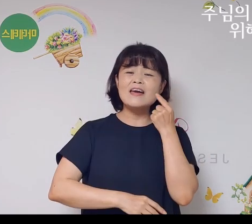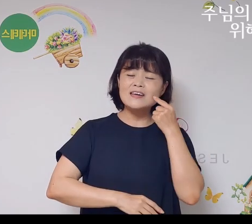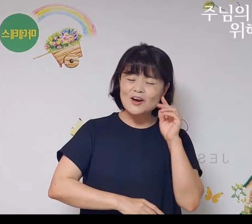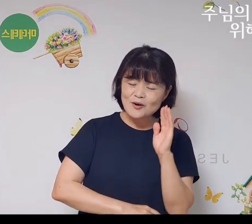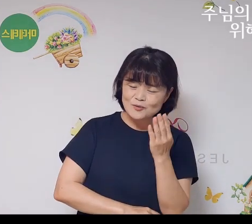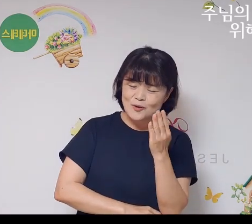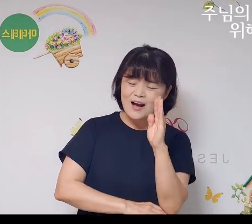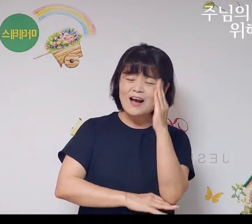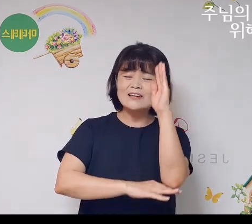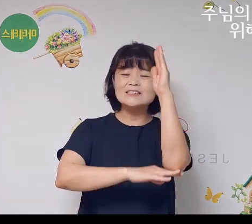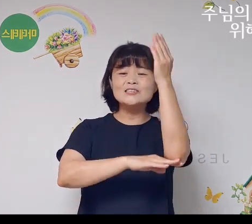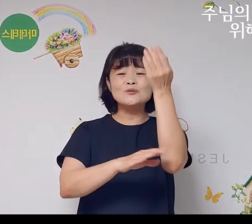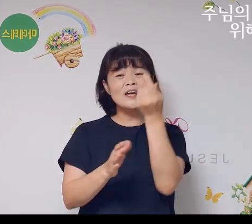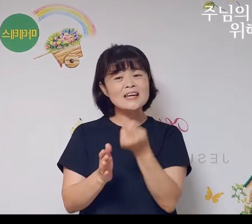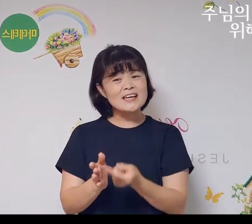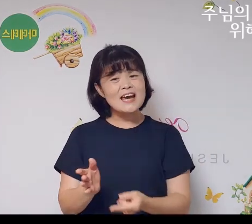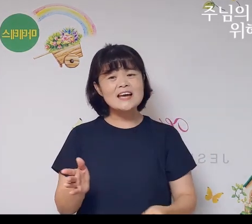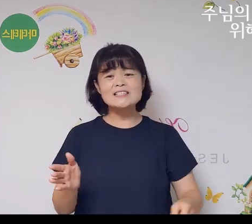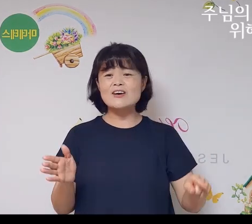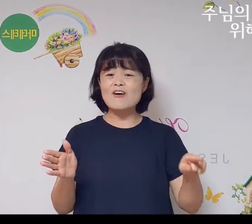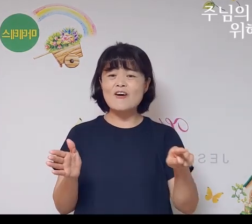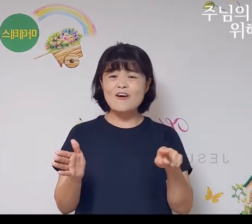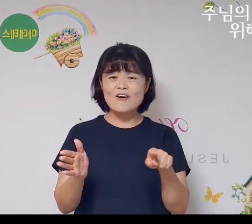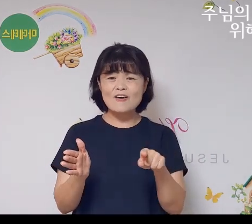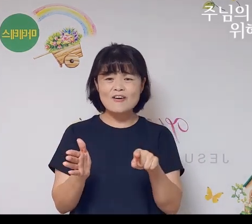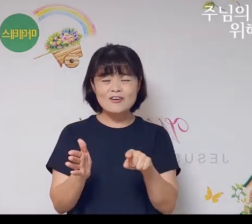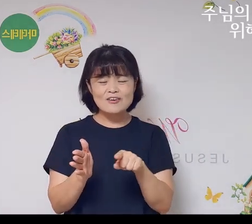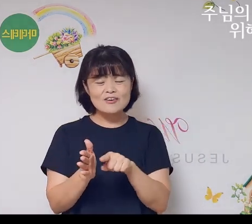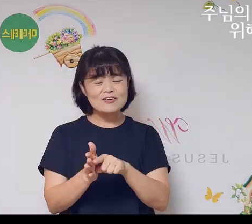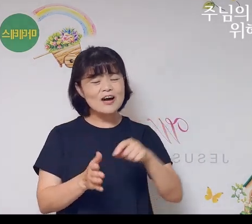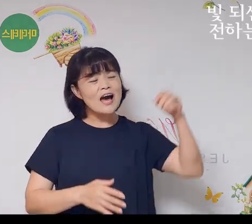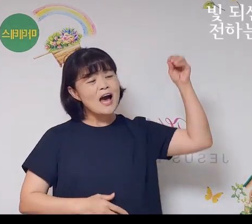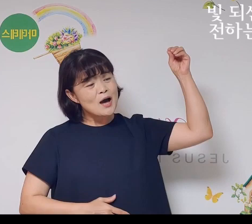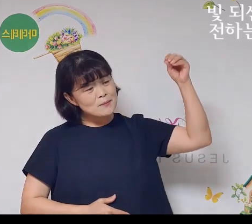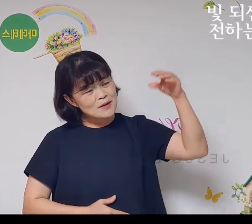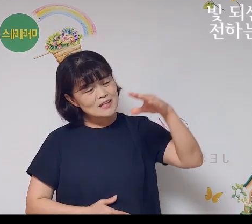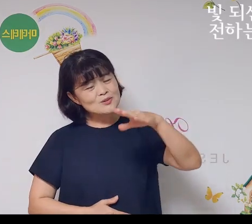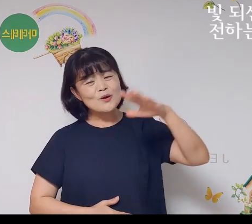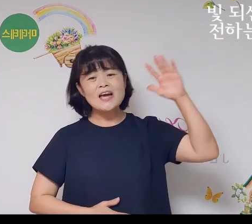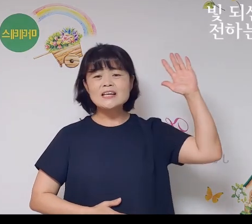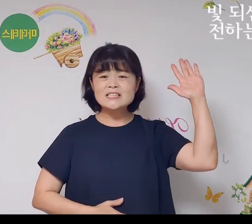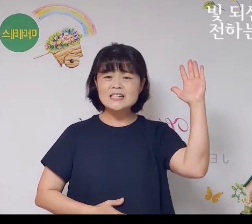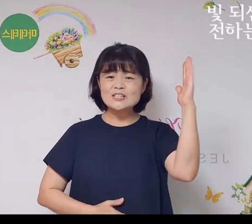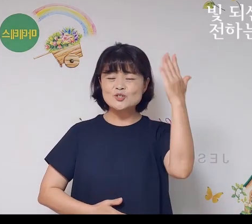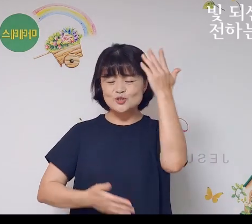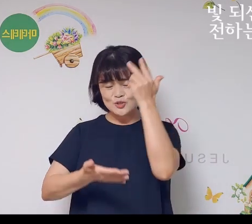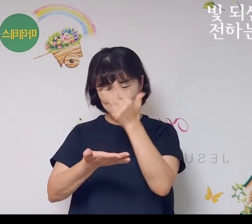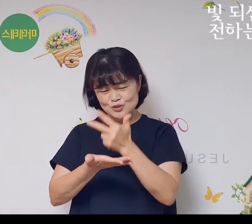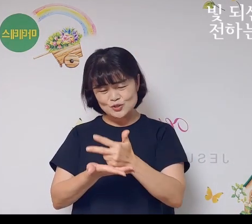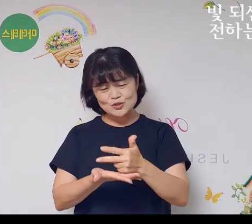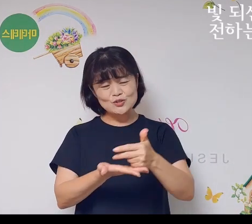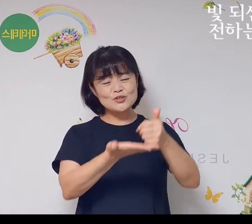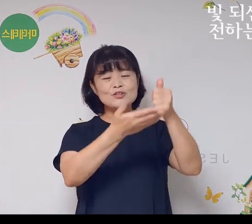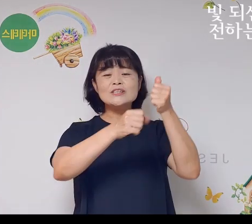주님의 영광을 위해서 빛 되신